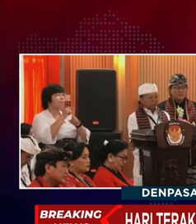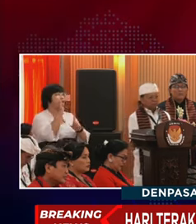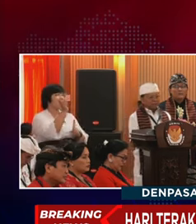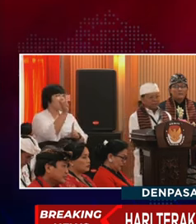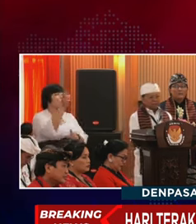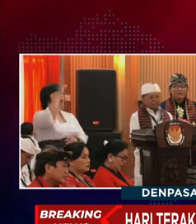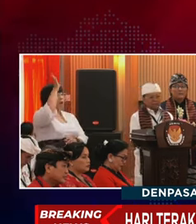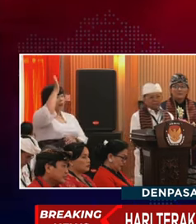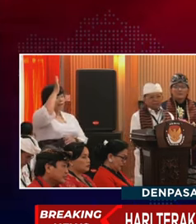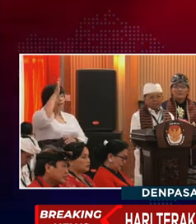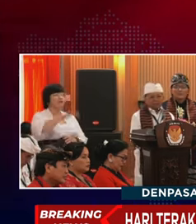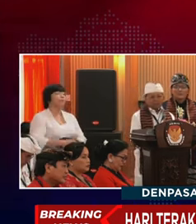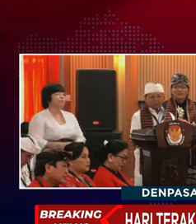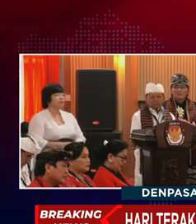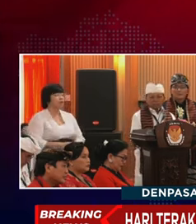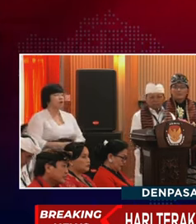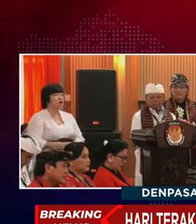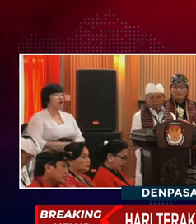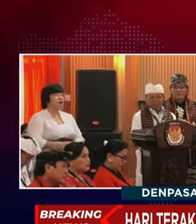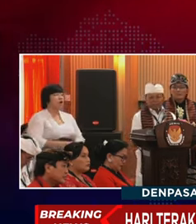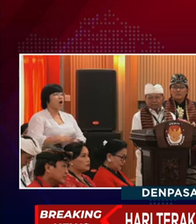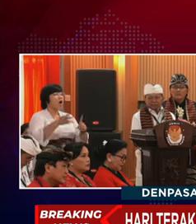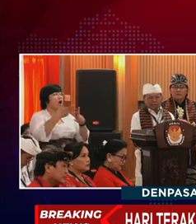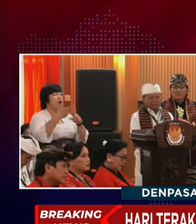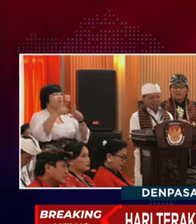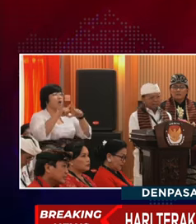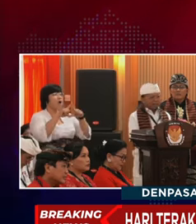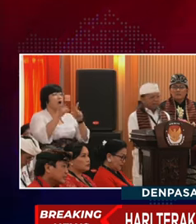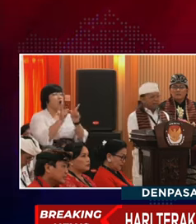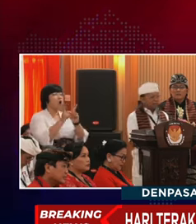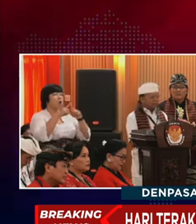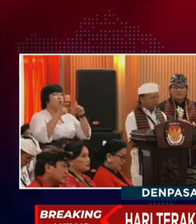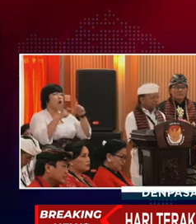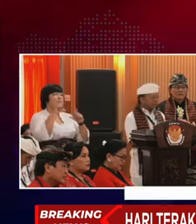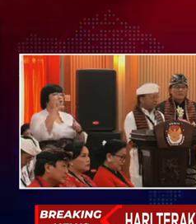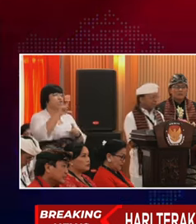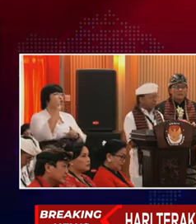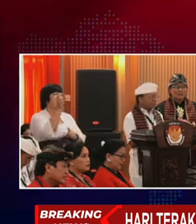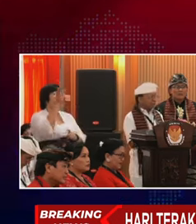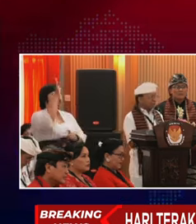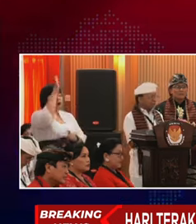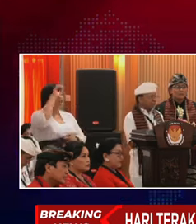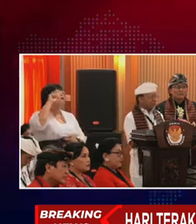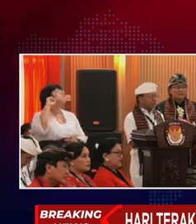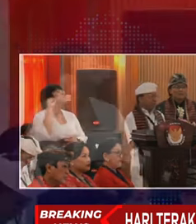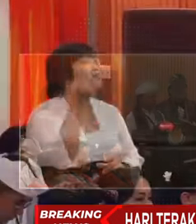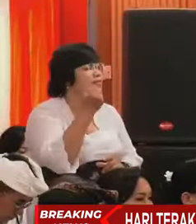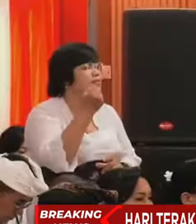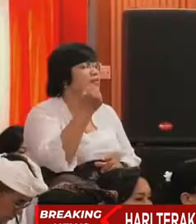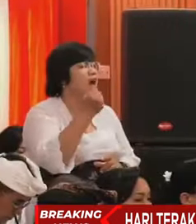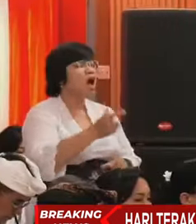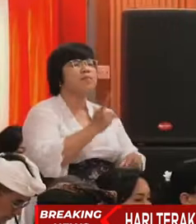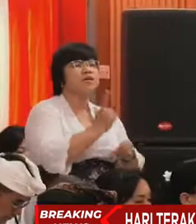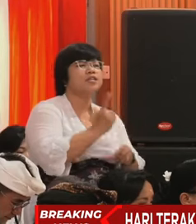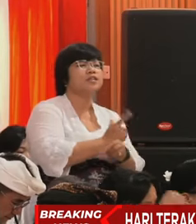harus 20% ee kursi di DPRD tetapi bisa bervariasi ya bisa 7,5 bisa 10% yang artinya membuka